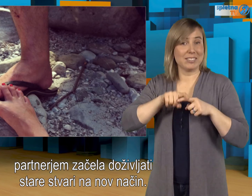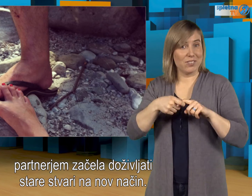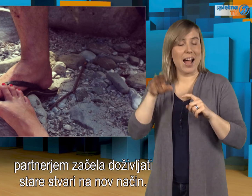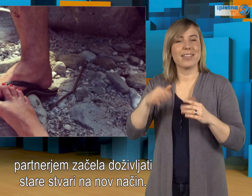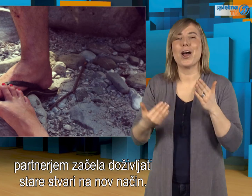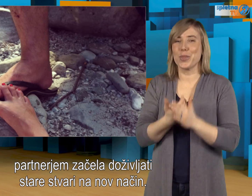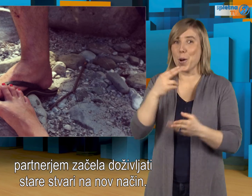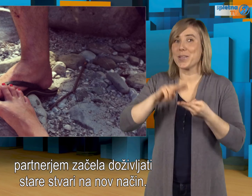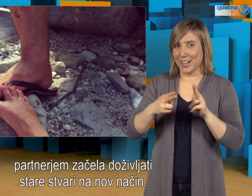način.